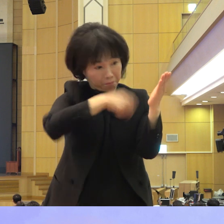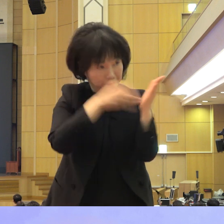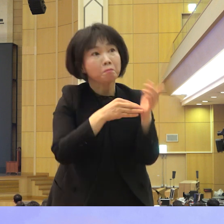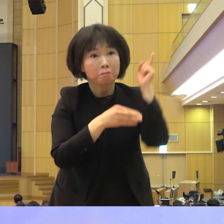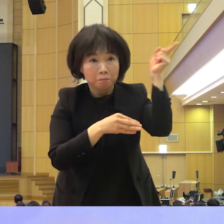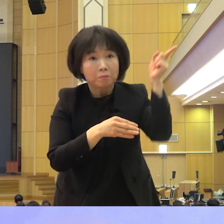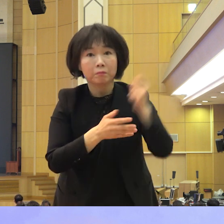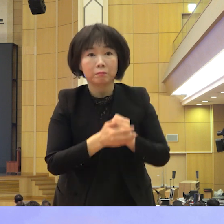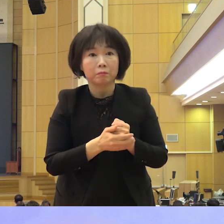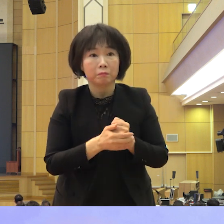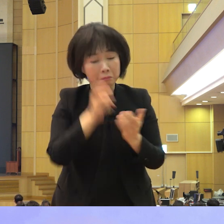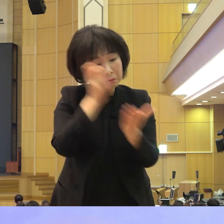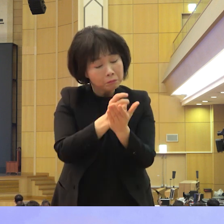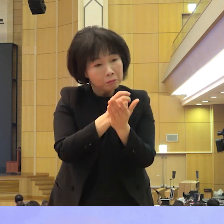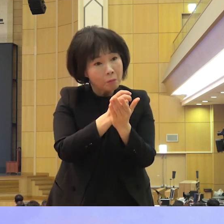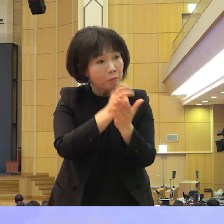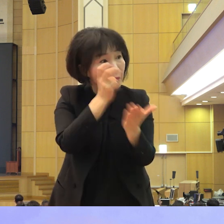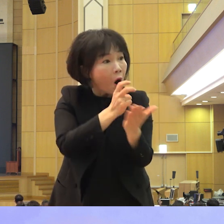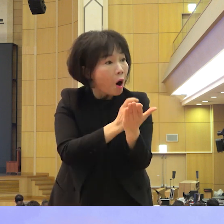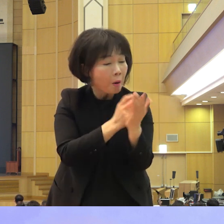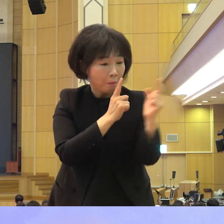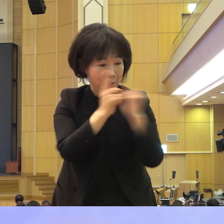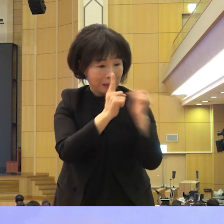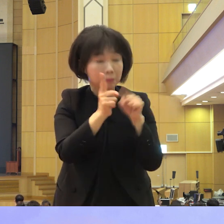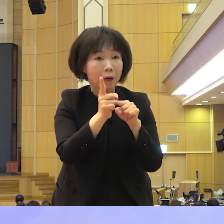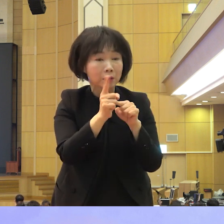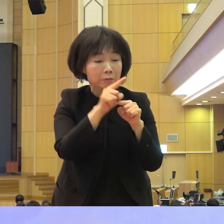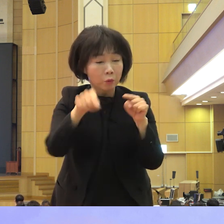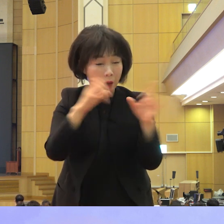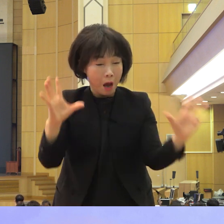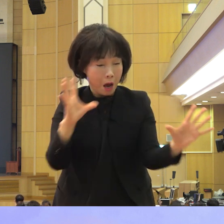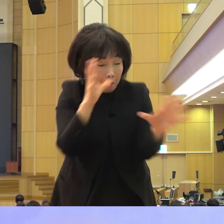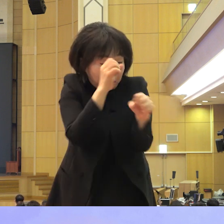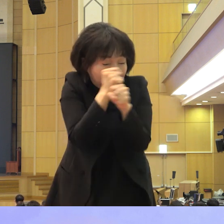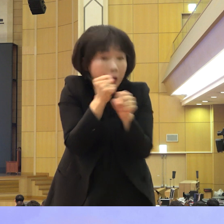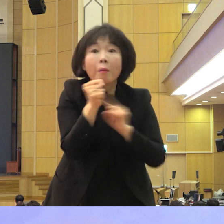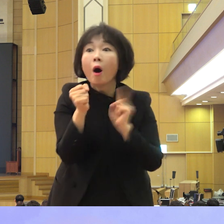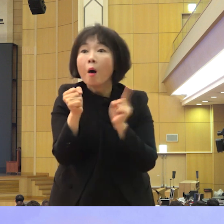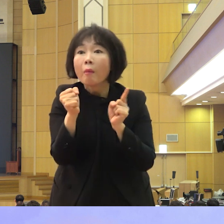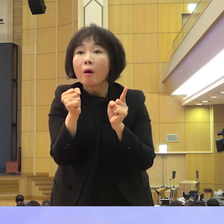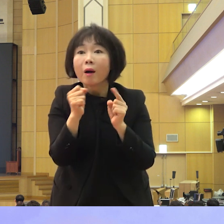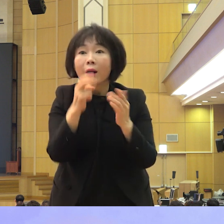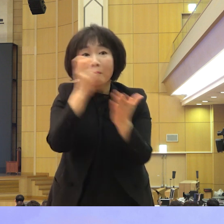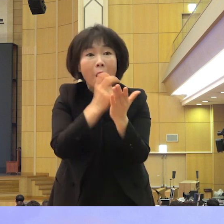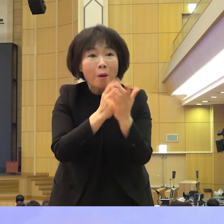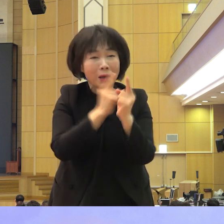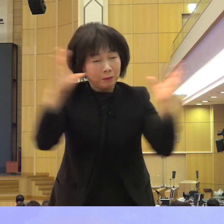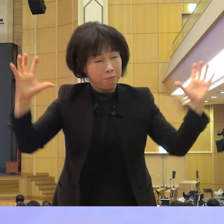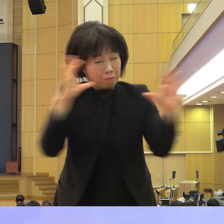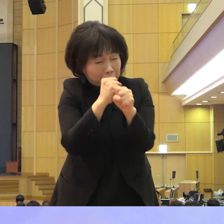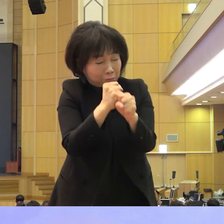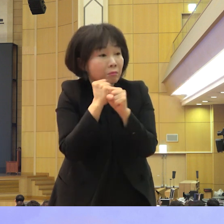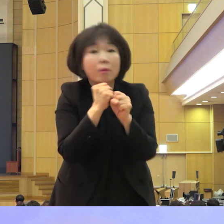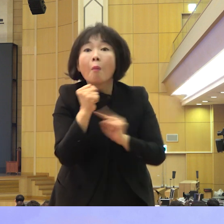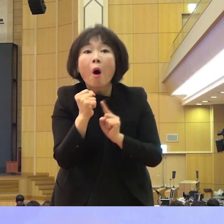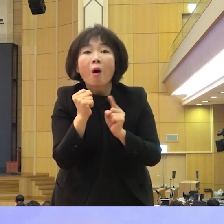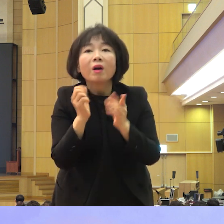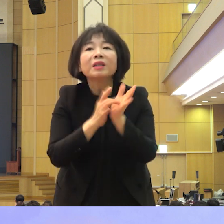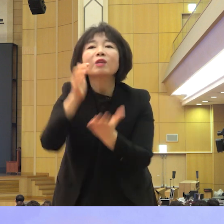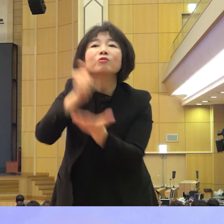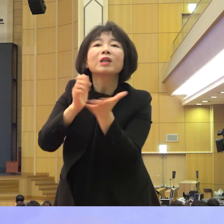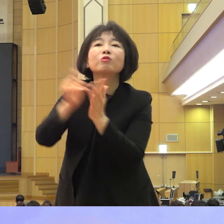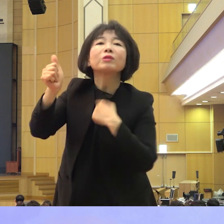보면 그 율법의 말씀의 결과가, 소위 핵심적 말씀이 예수님에